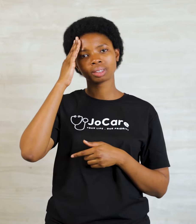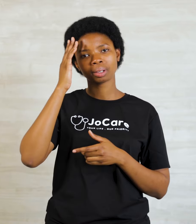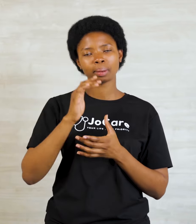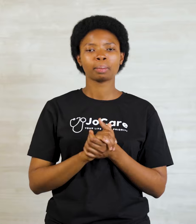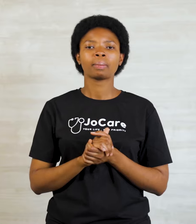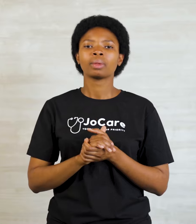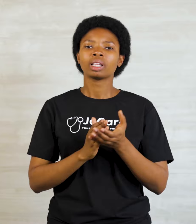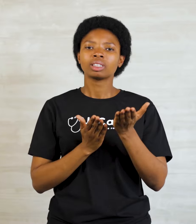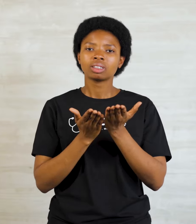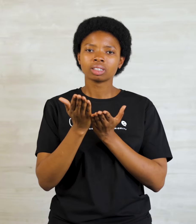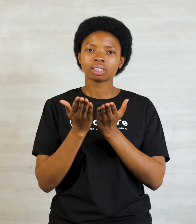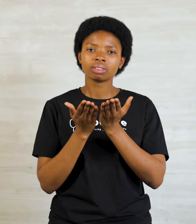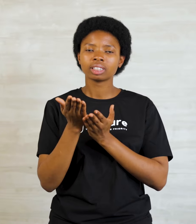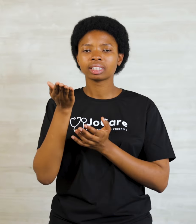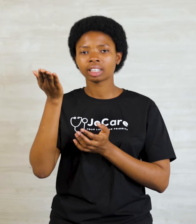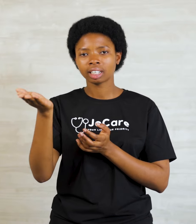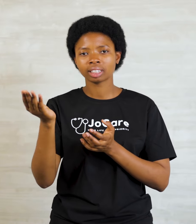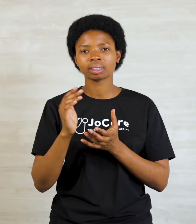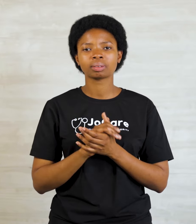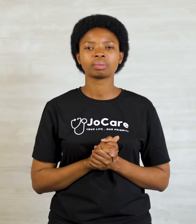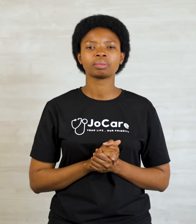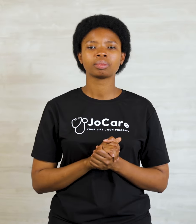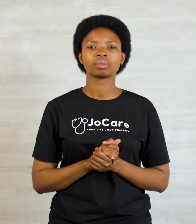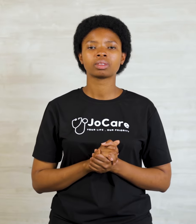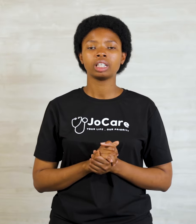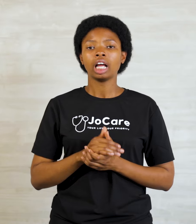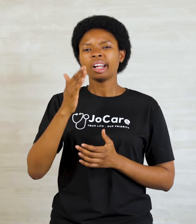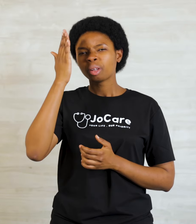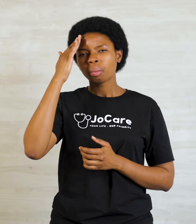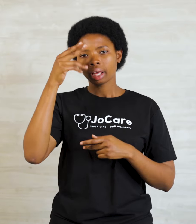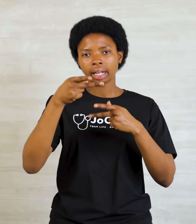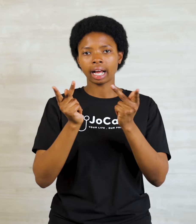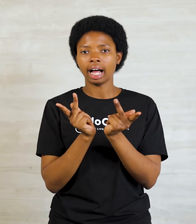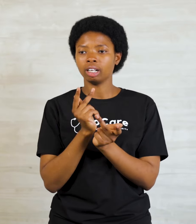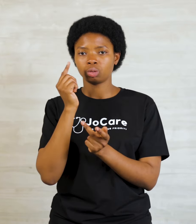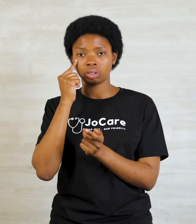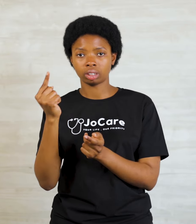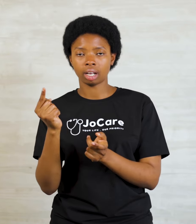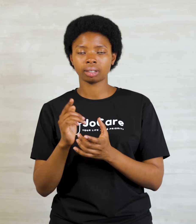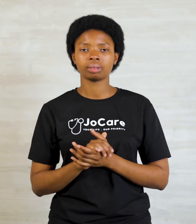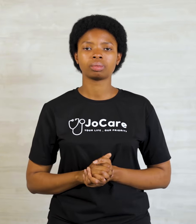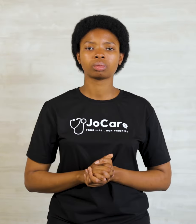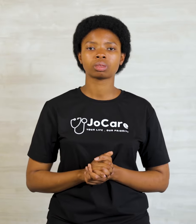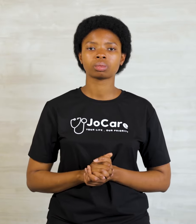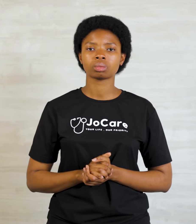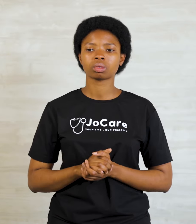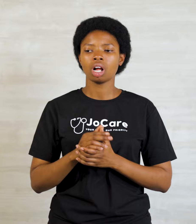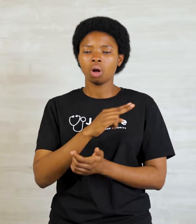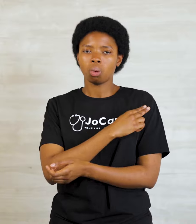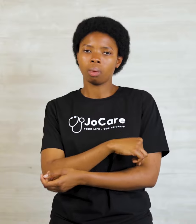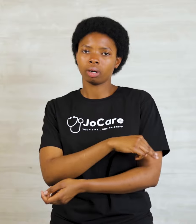ko izo serivisi zirahari tumenye n'aho tuzisanga yego ku kigo nderabuzima